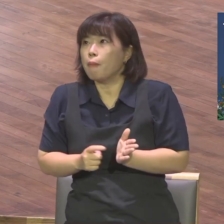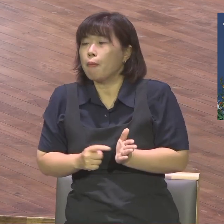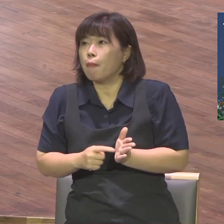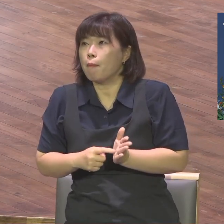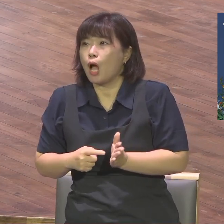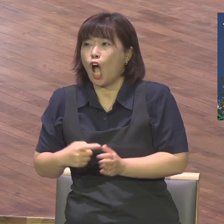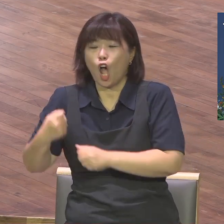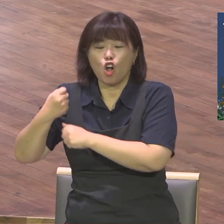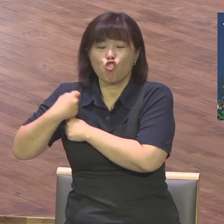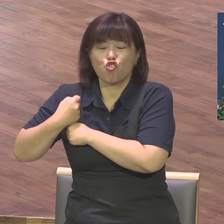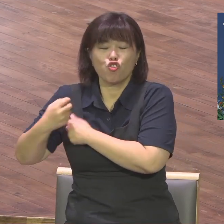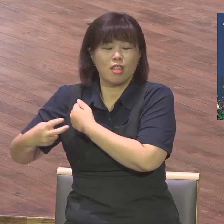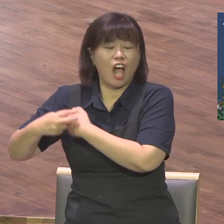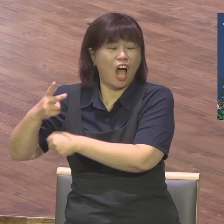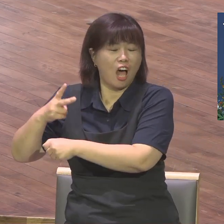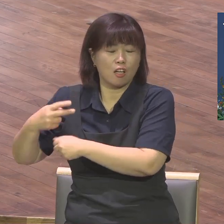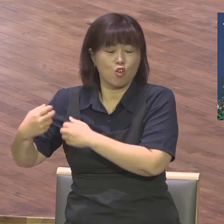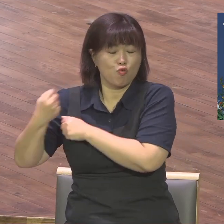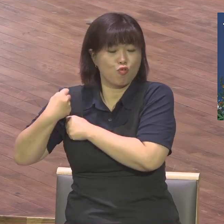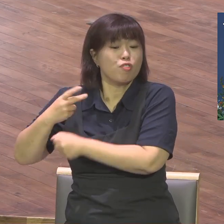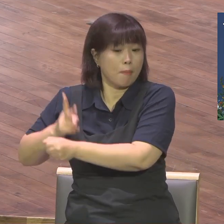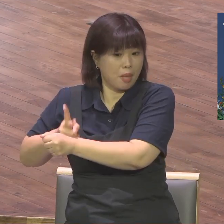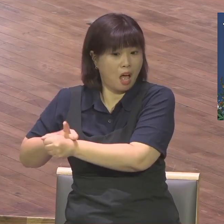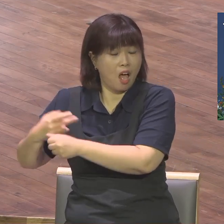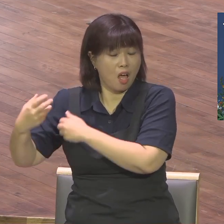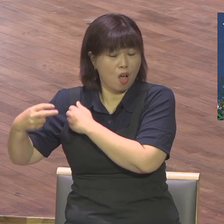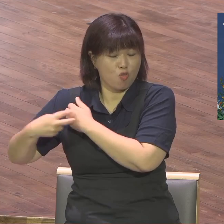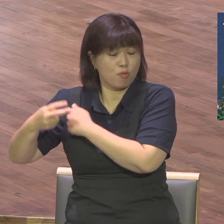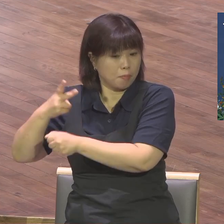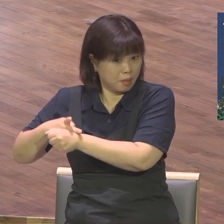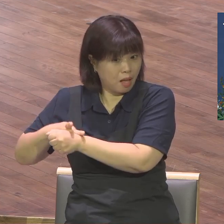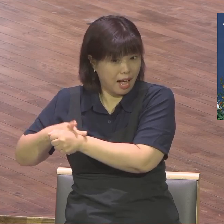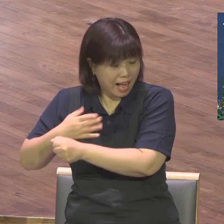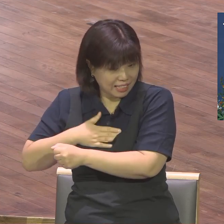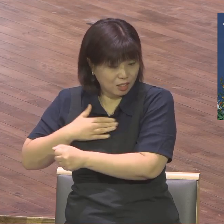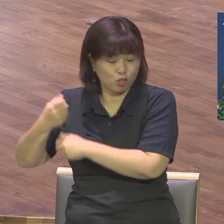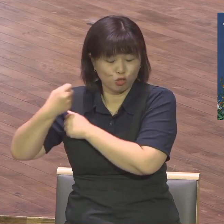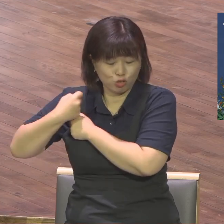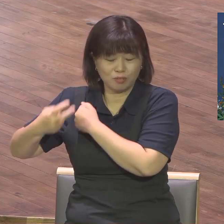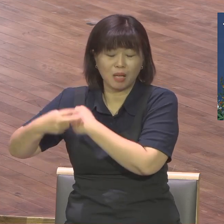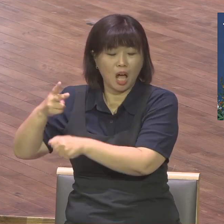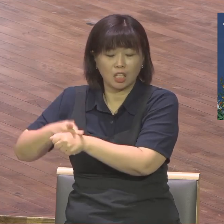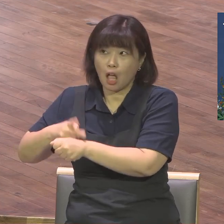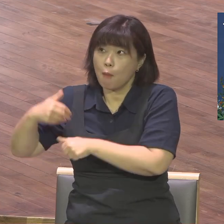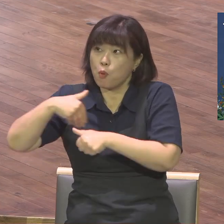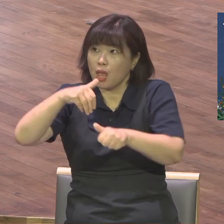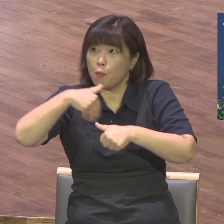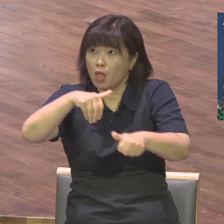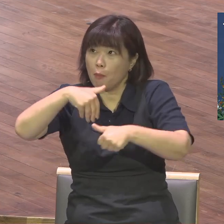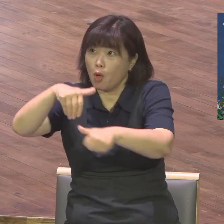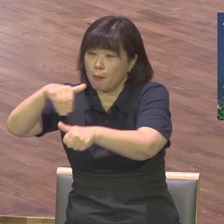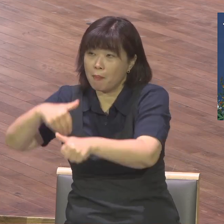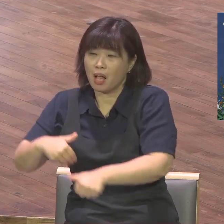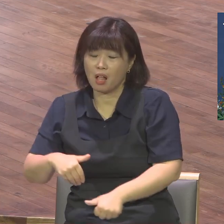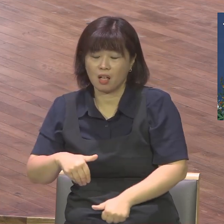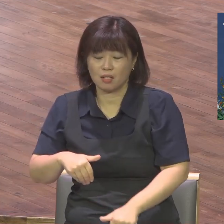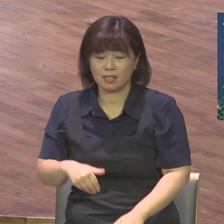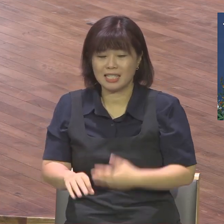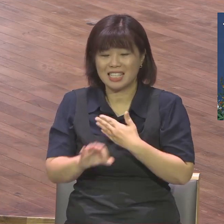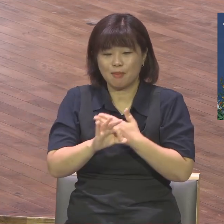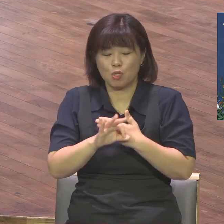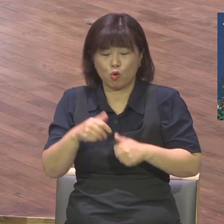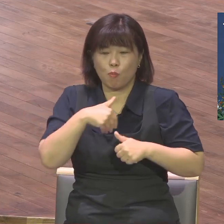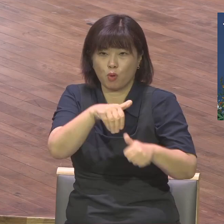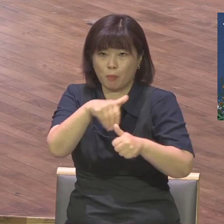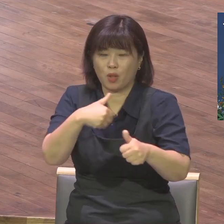도대체 국민의 생명을 담보로 정부와 이 대통령 무슨 고집, 무슨 똥고집을